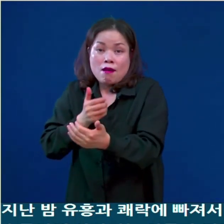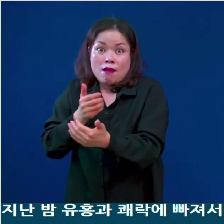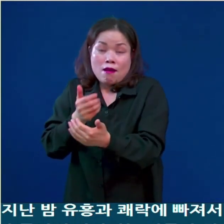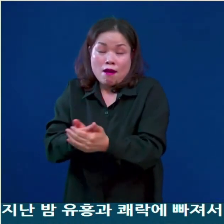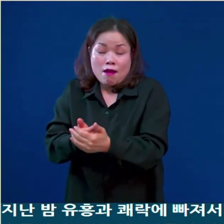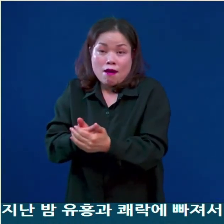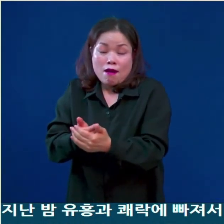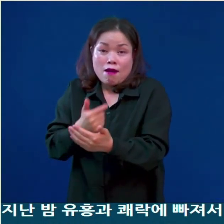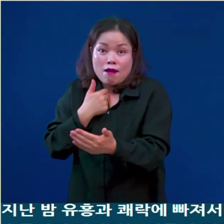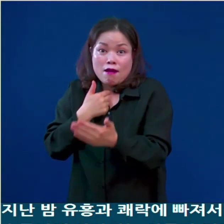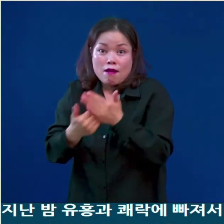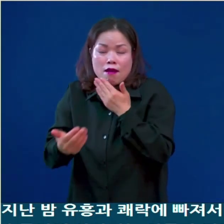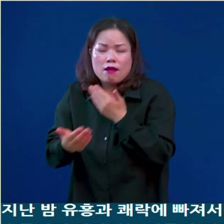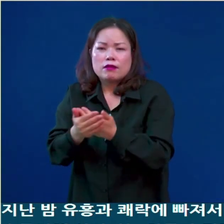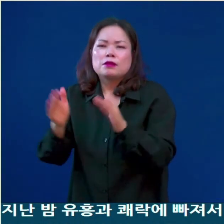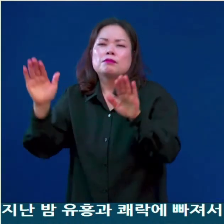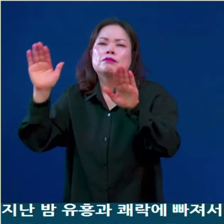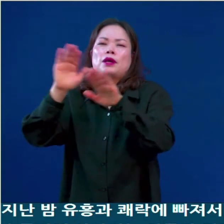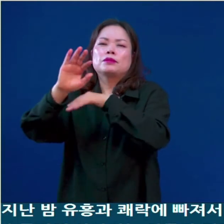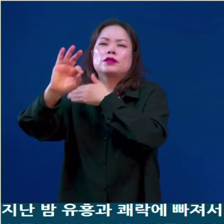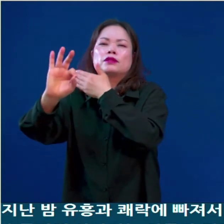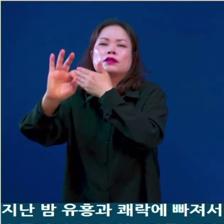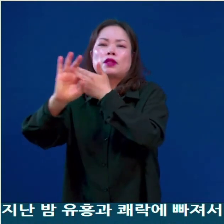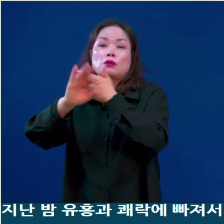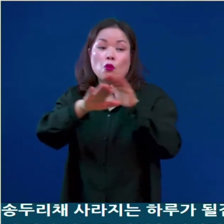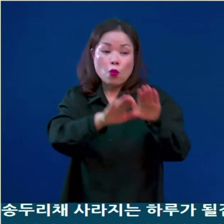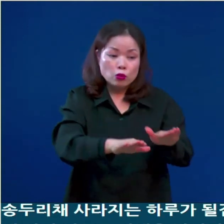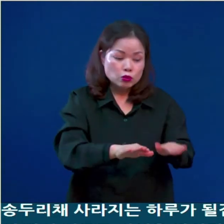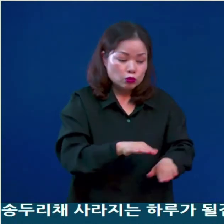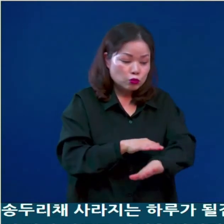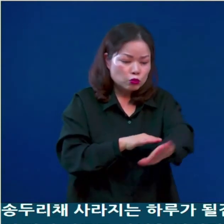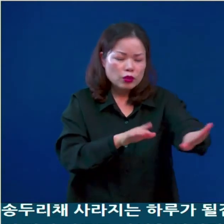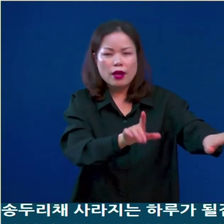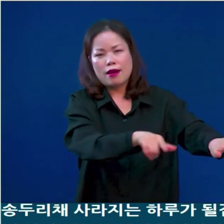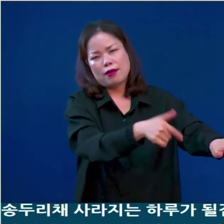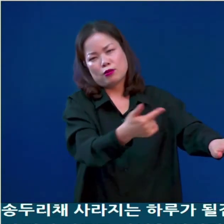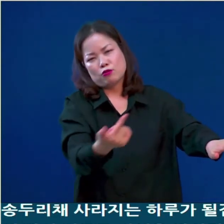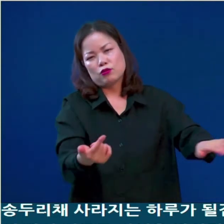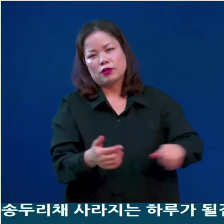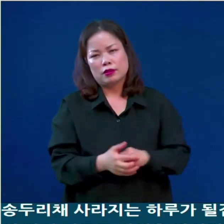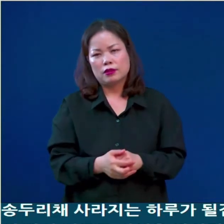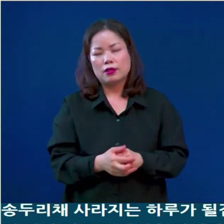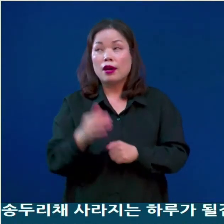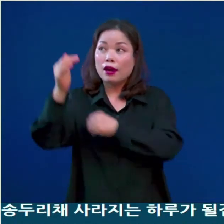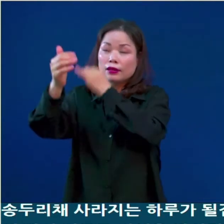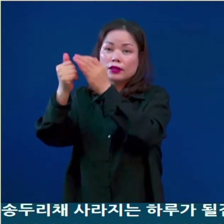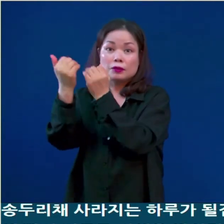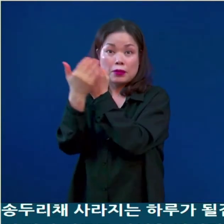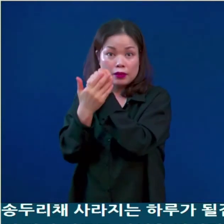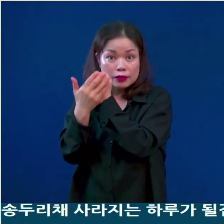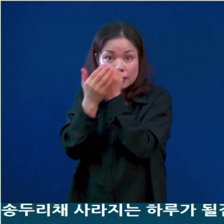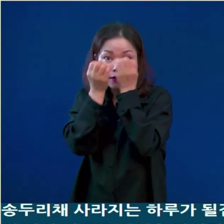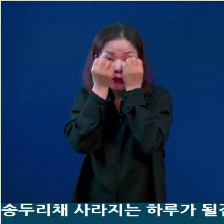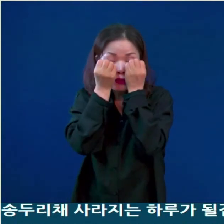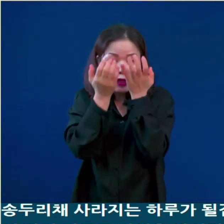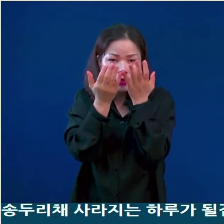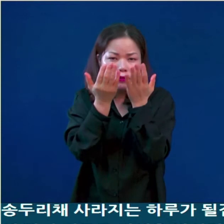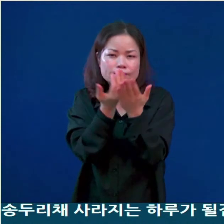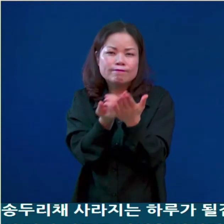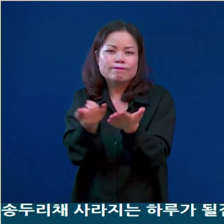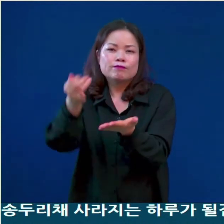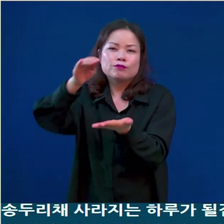경험하는 그러한 밤이었다면, 오늘 우리의 하루는 하나님의 은혜로 새롭게